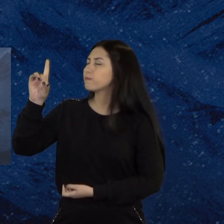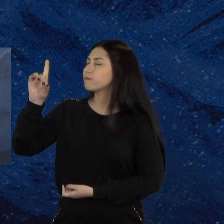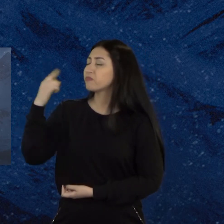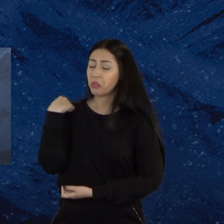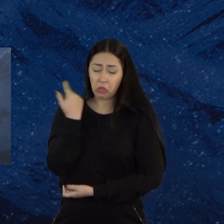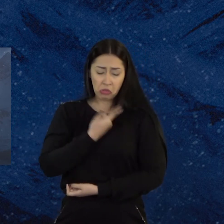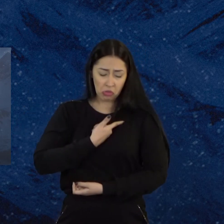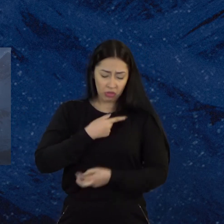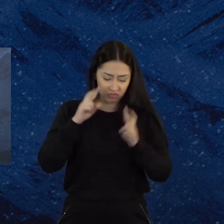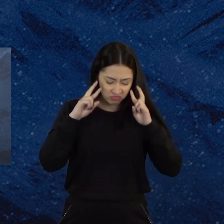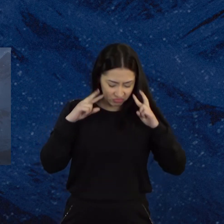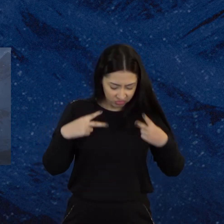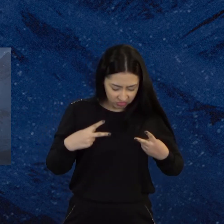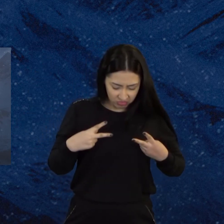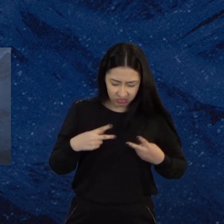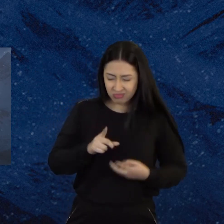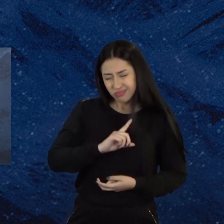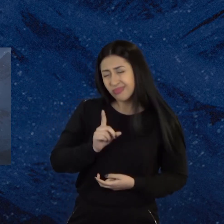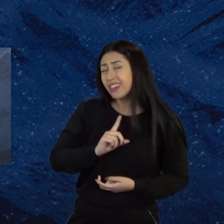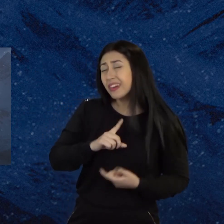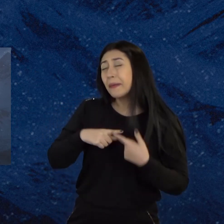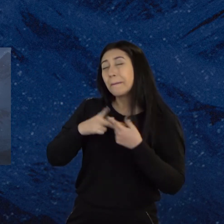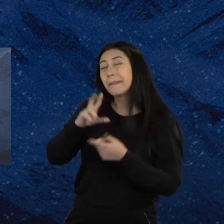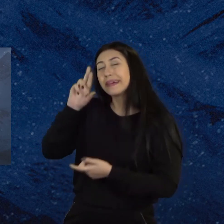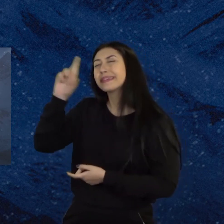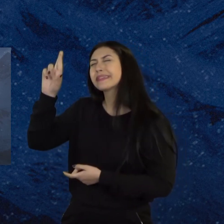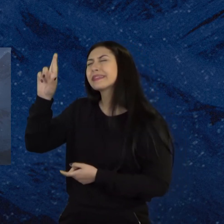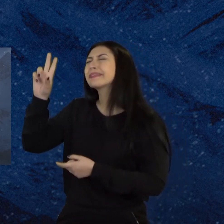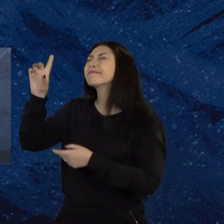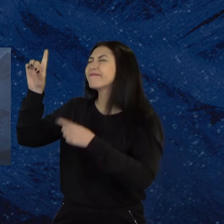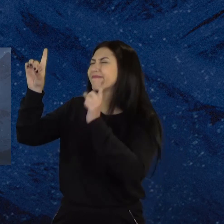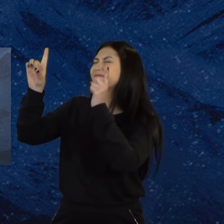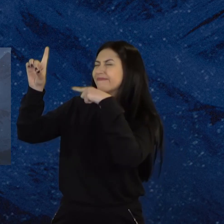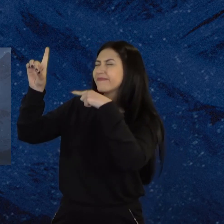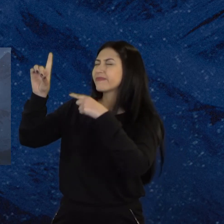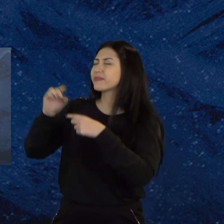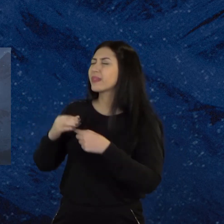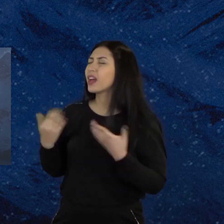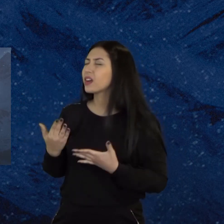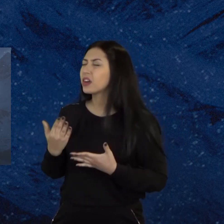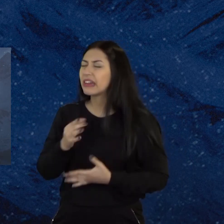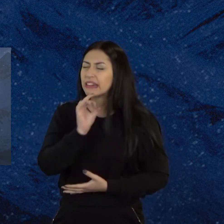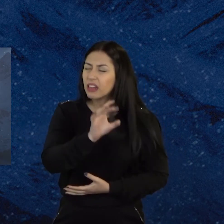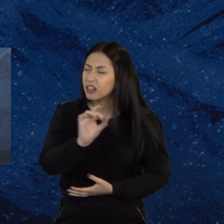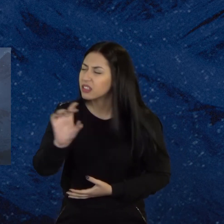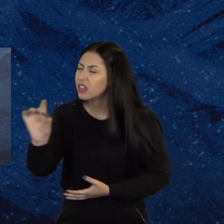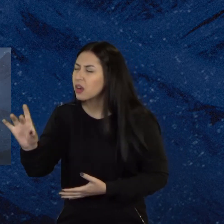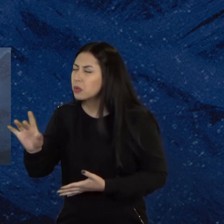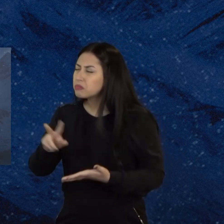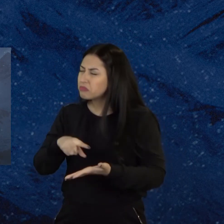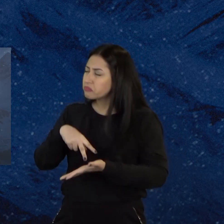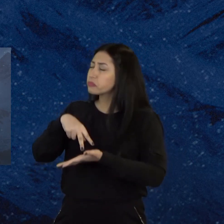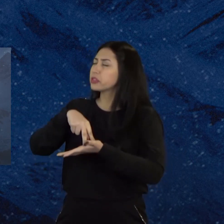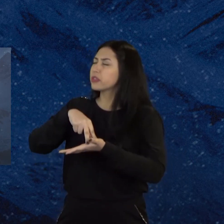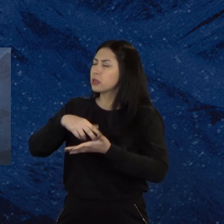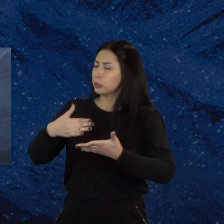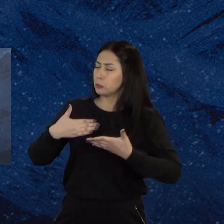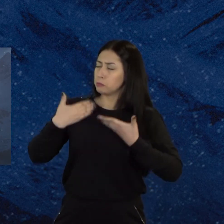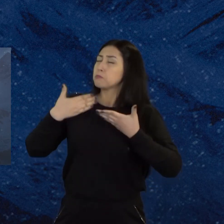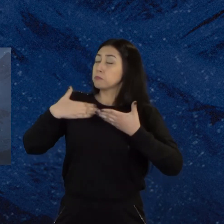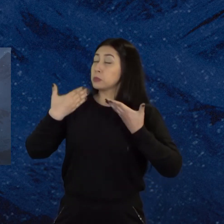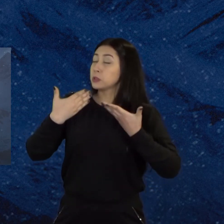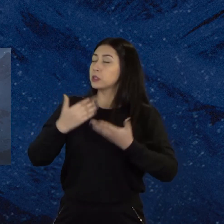Nós não somos, mas o Senhor é. Levanta, Senhor, o semblante de cada um. Que